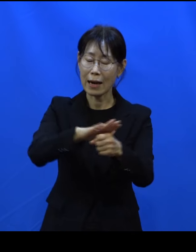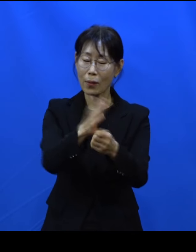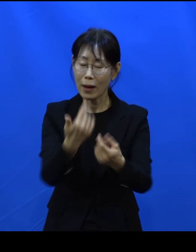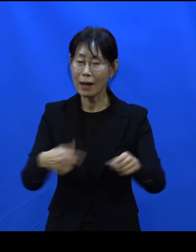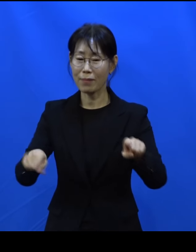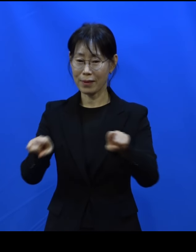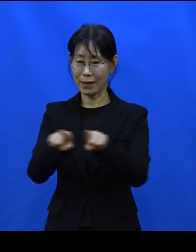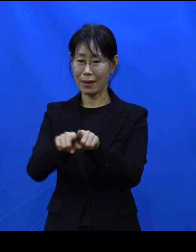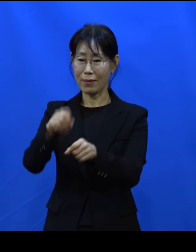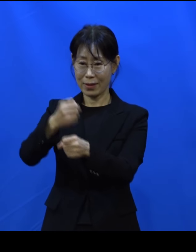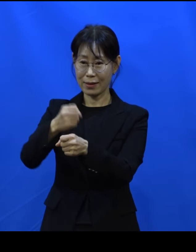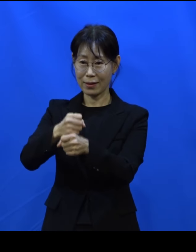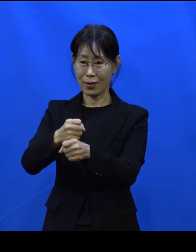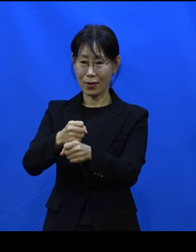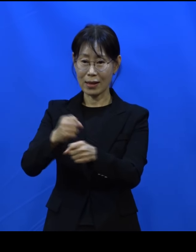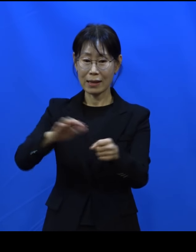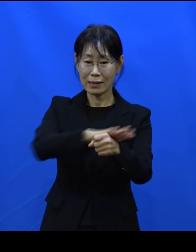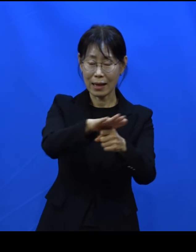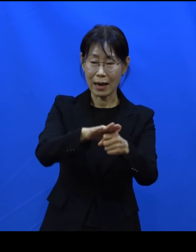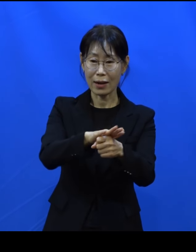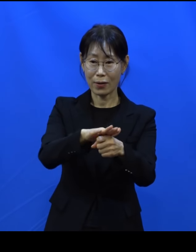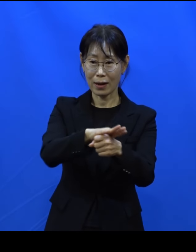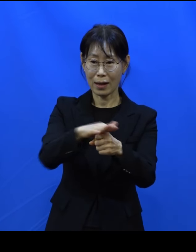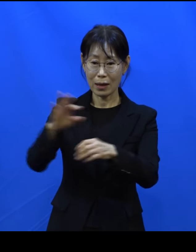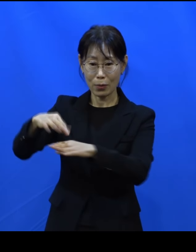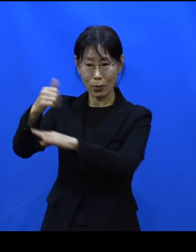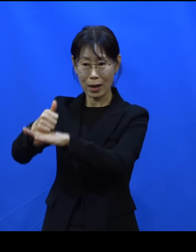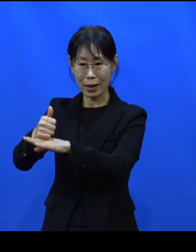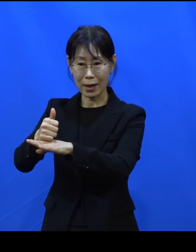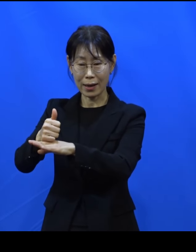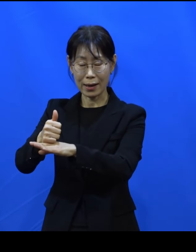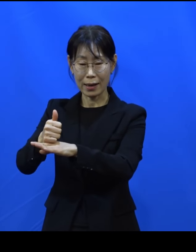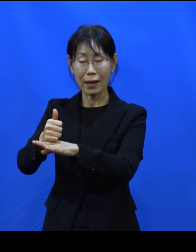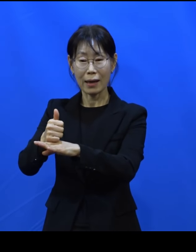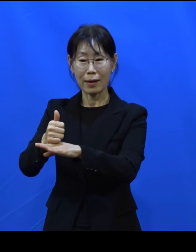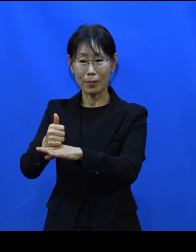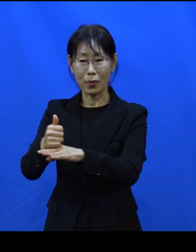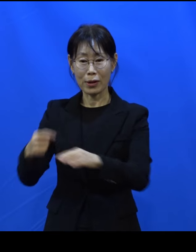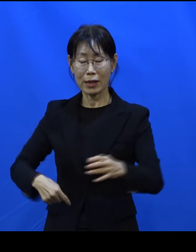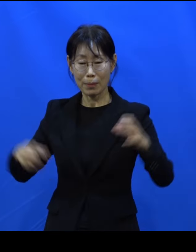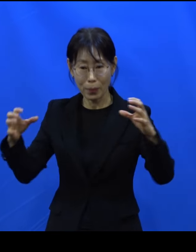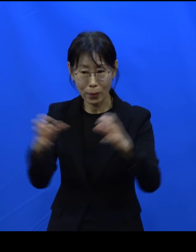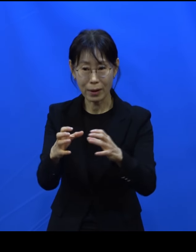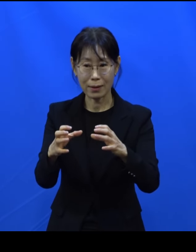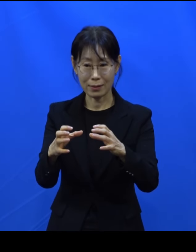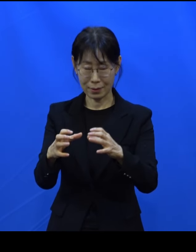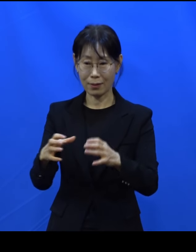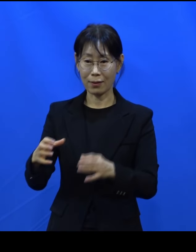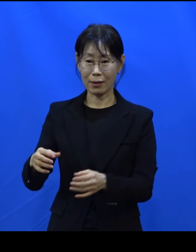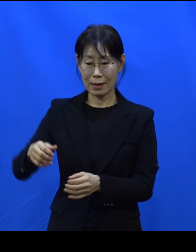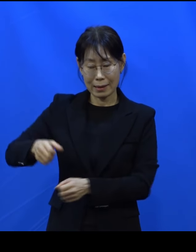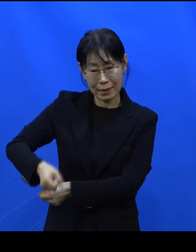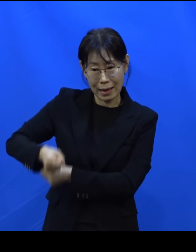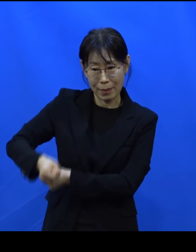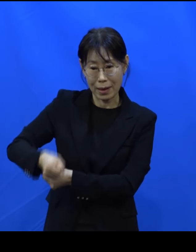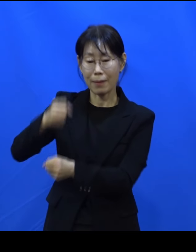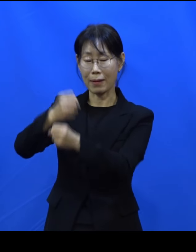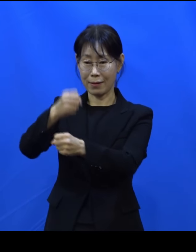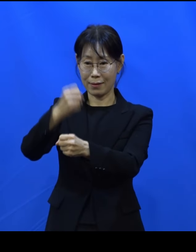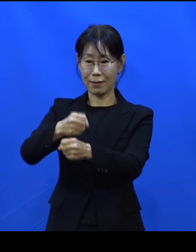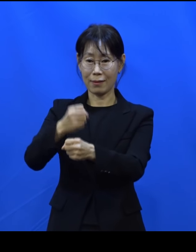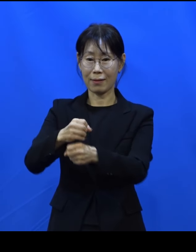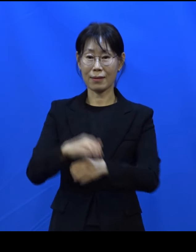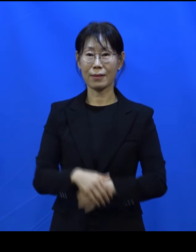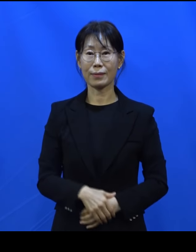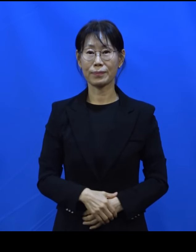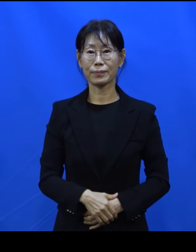그 자리에 사랑이 표현된 겁니다. 그래서 너무 아름다운 그런 자리를 만든 거죠. 자, 여러분 여기서